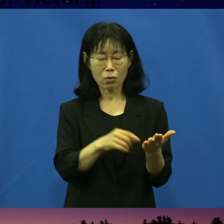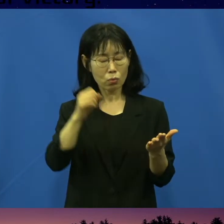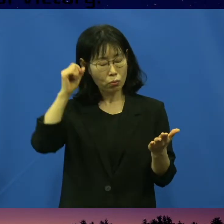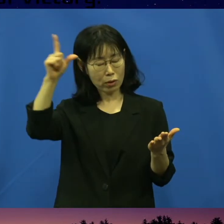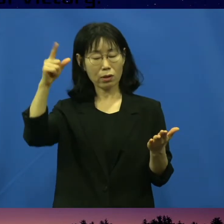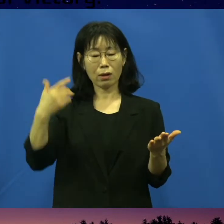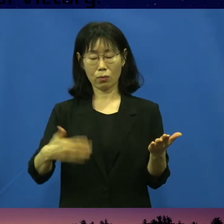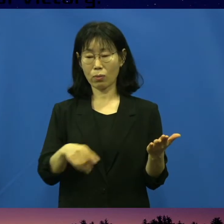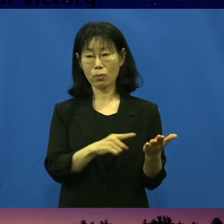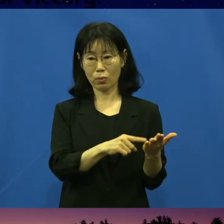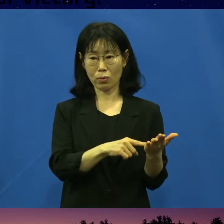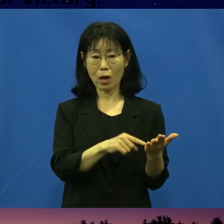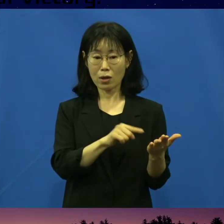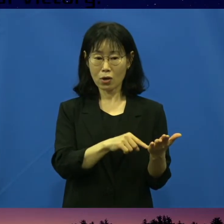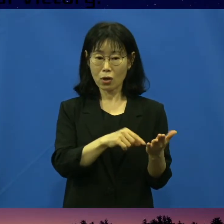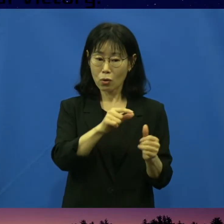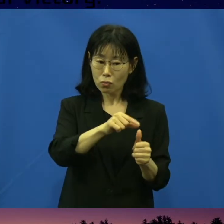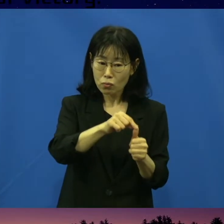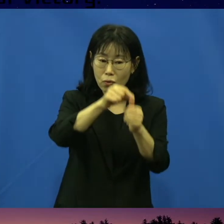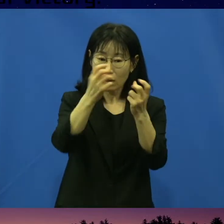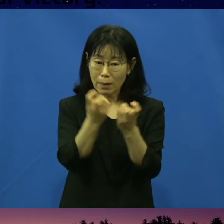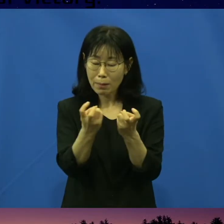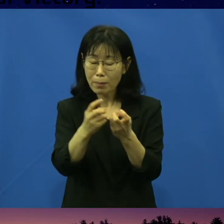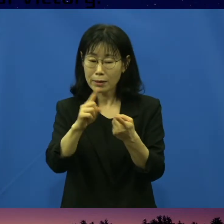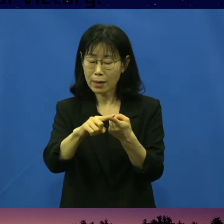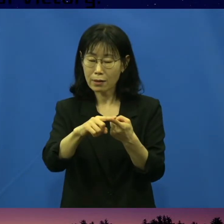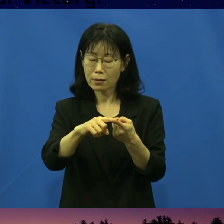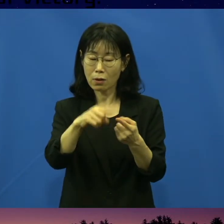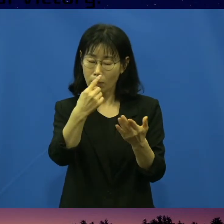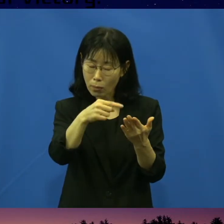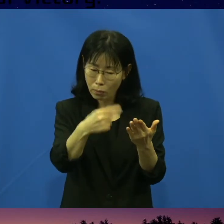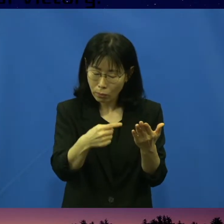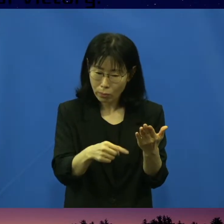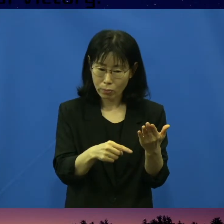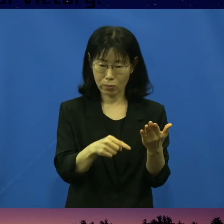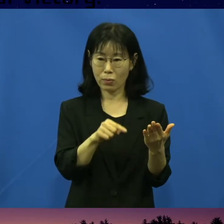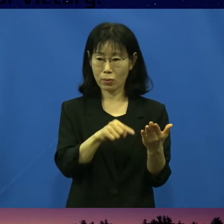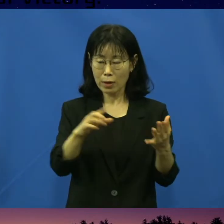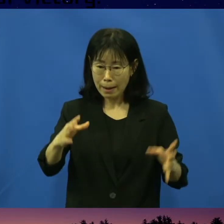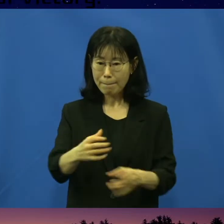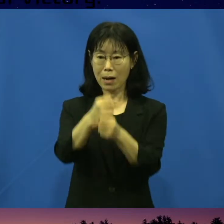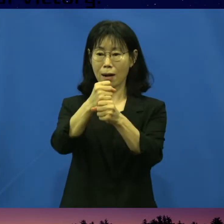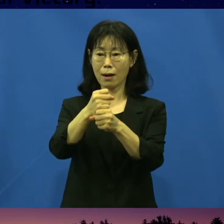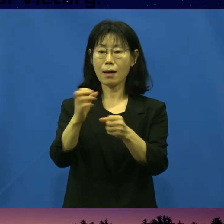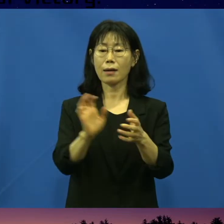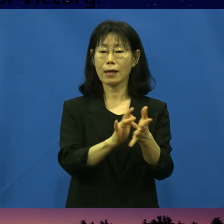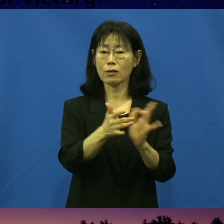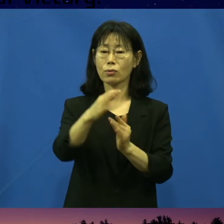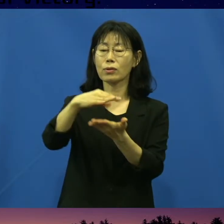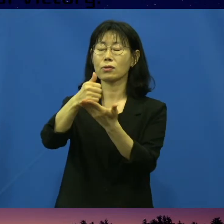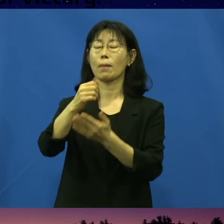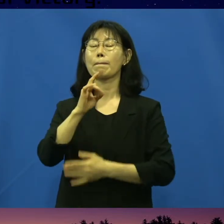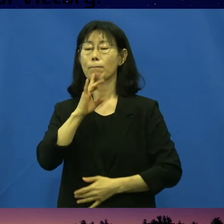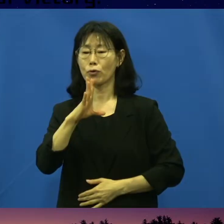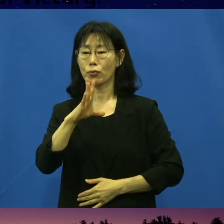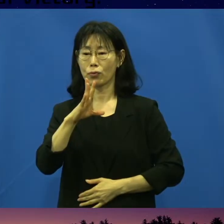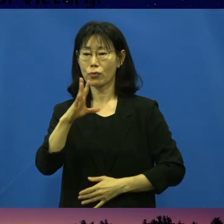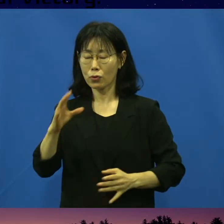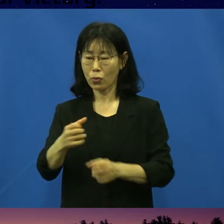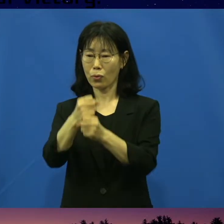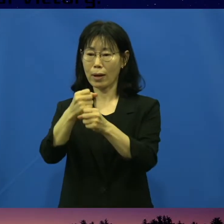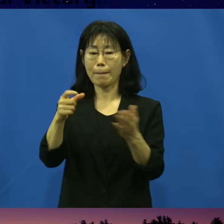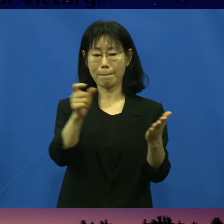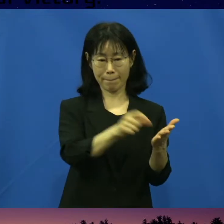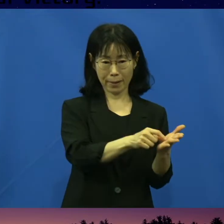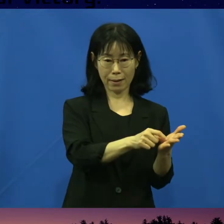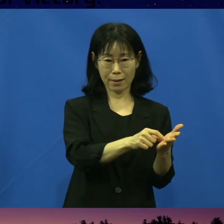그 구원의 길을 알려줬기 때문에, 그 구원의 길은 예수밖에 없다는 걸 설명하는 게 성경책이에요.